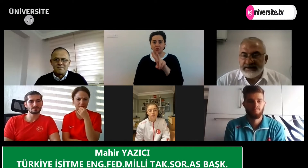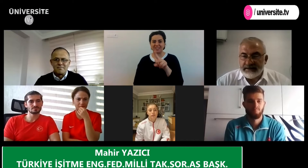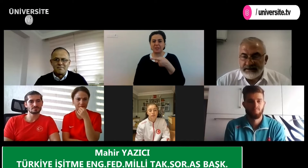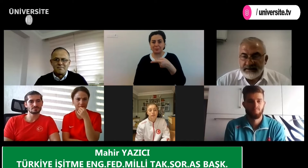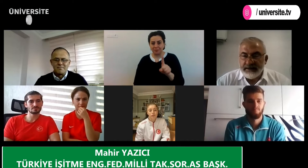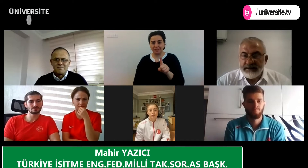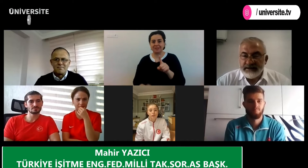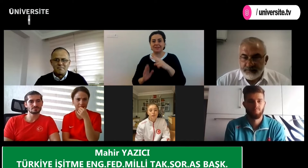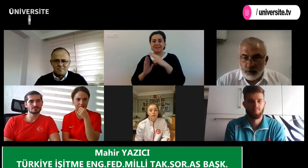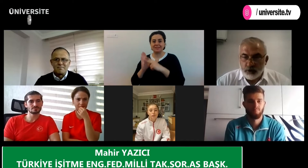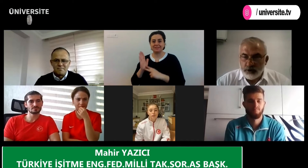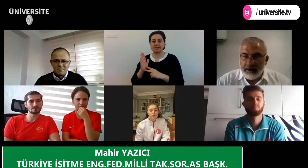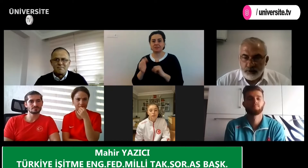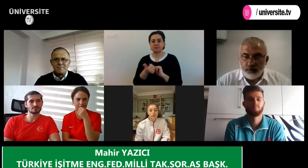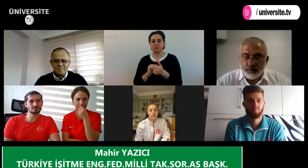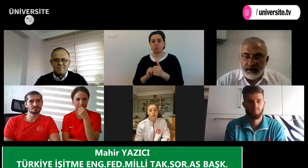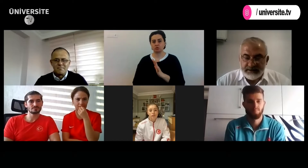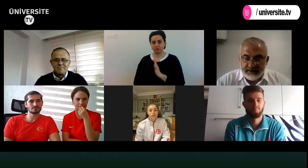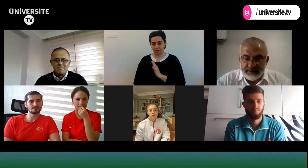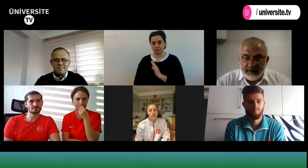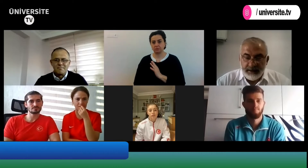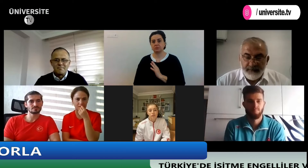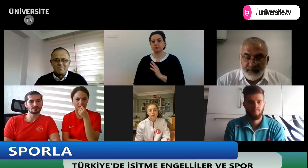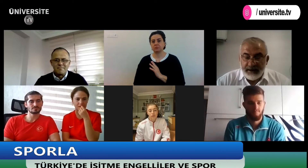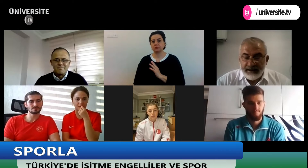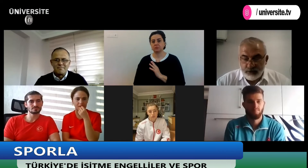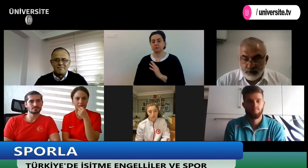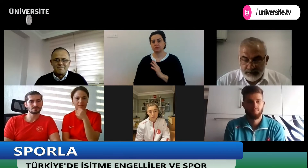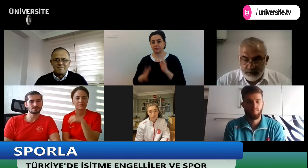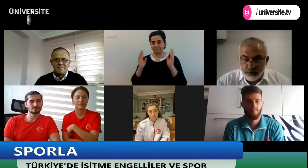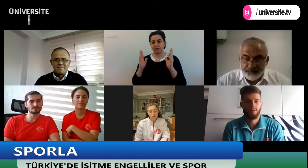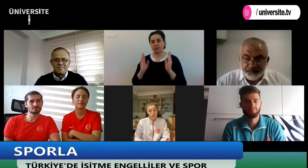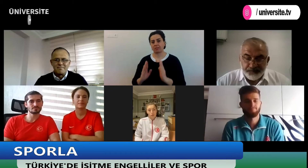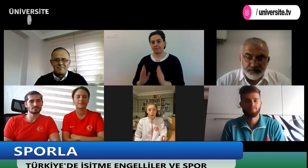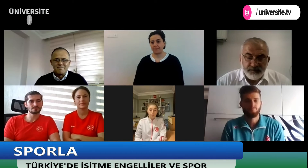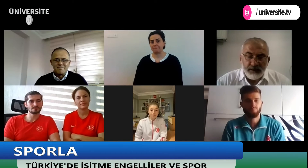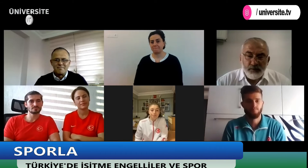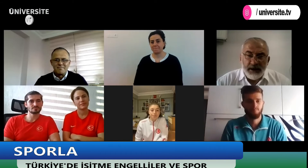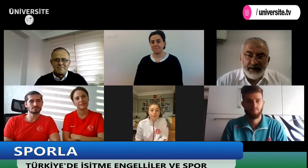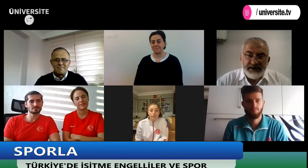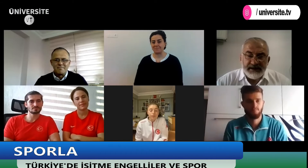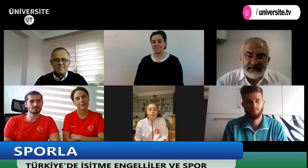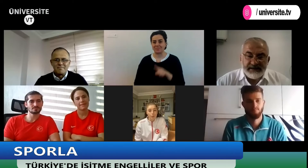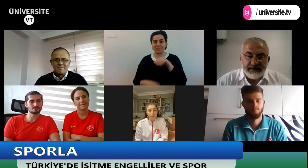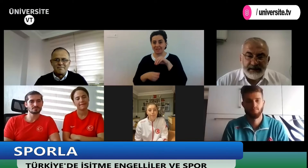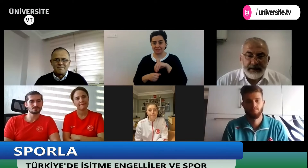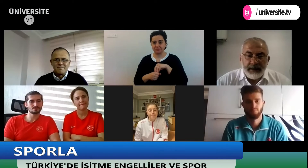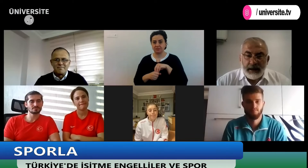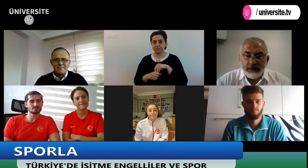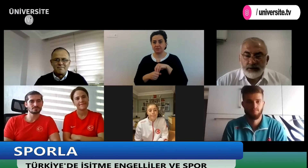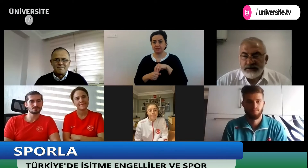küsür lisanslı sporcuyla bütün branşlarda faaliyet gösteriyor. Bunların içerisinden